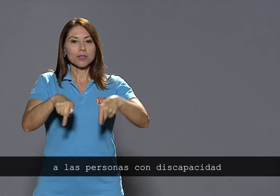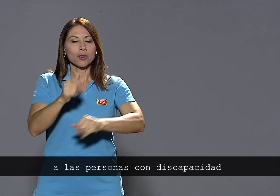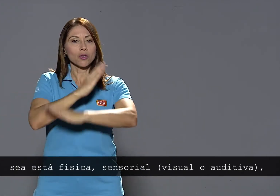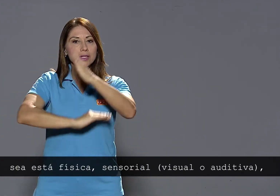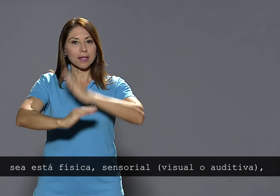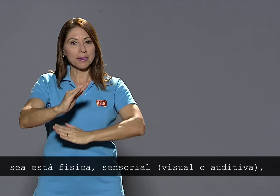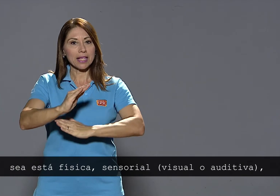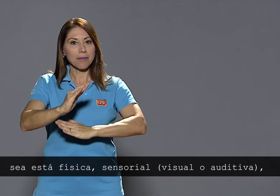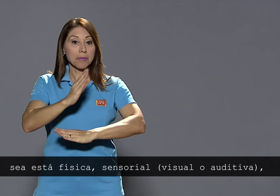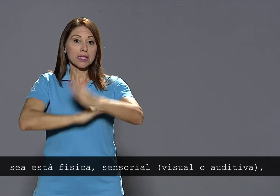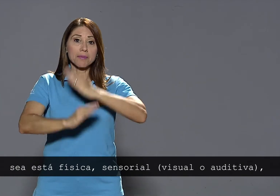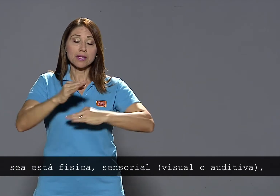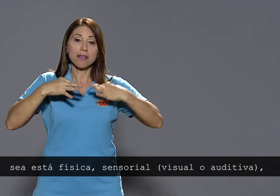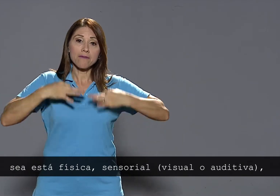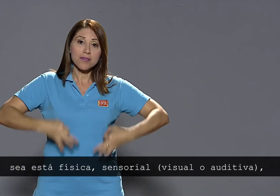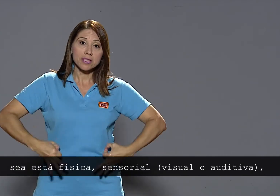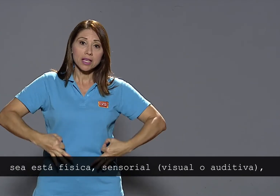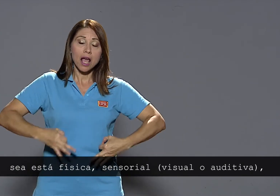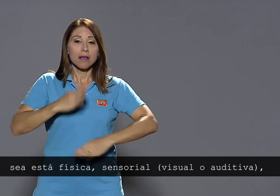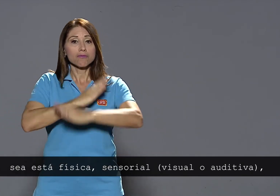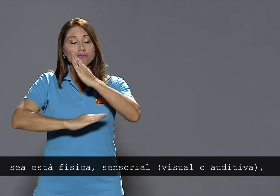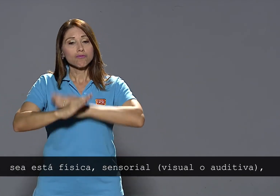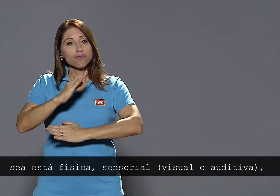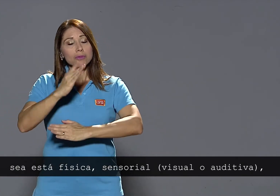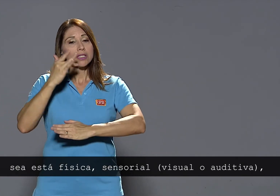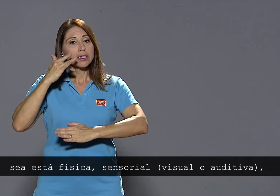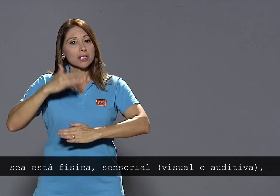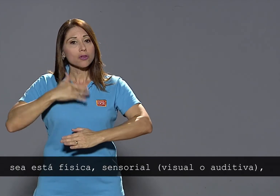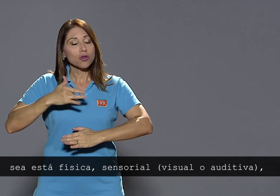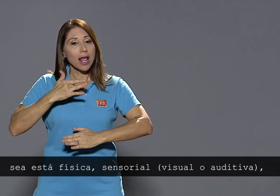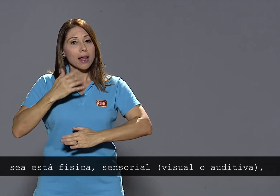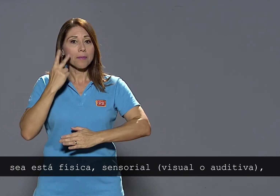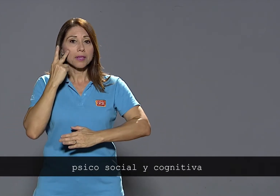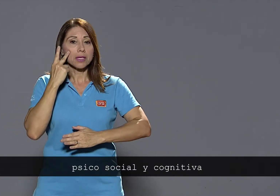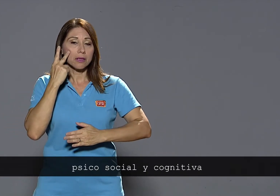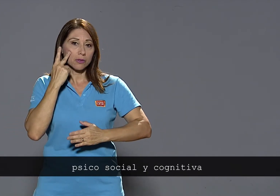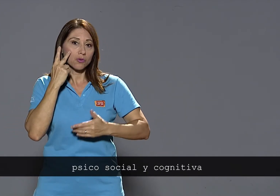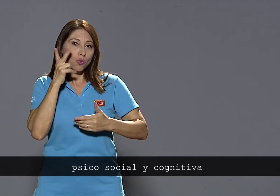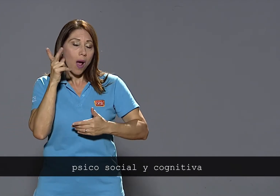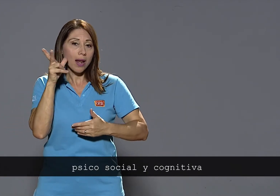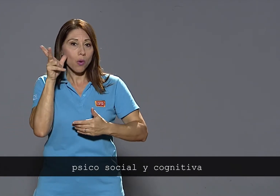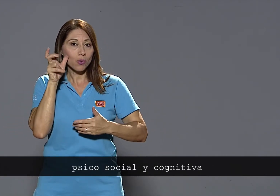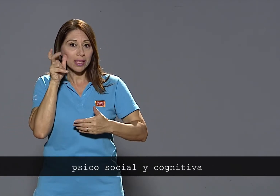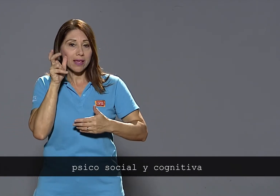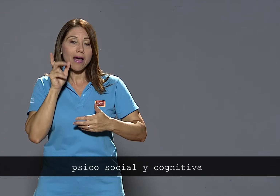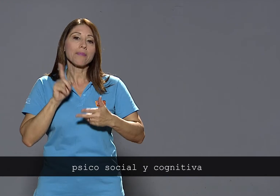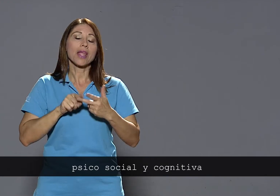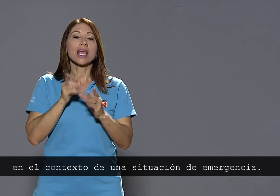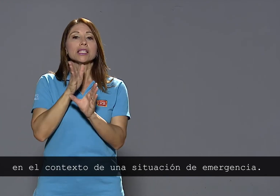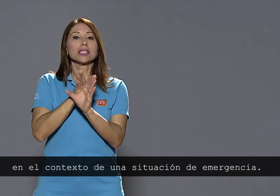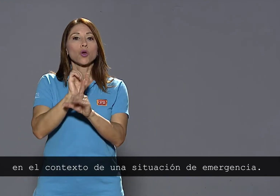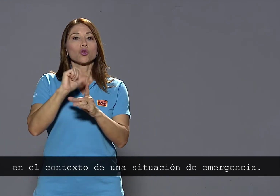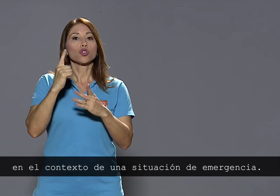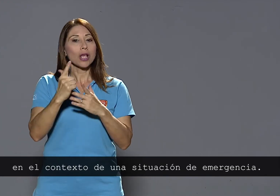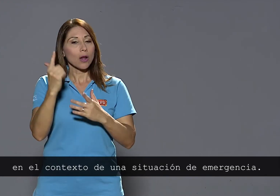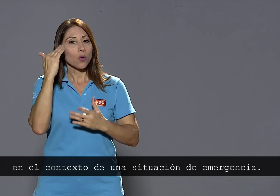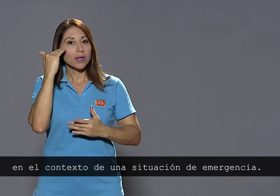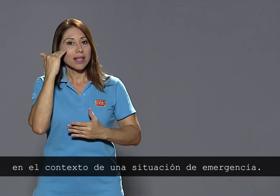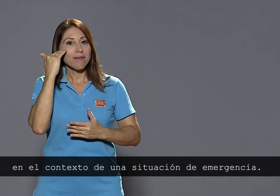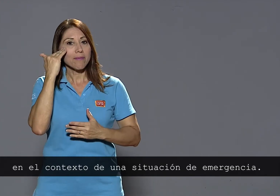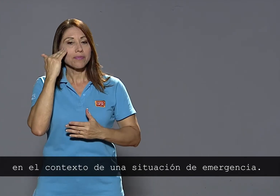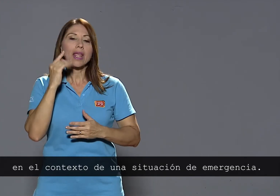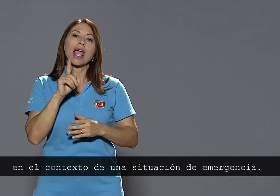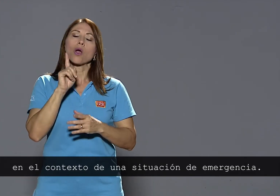discapacidad, sea esta física, sensorial, visual o auditiva, psicosocial y cognitiva, en el contexto de